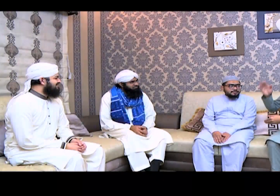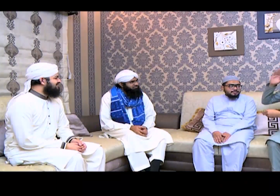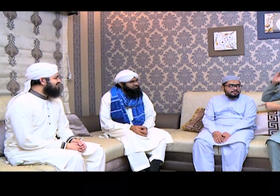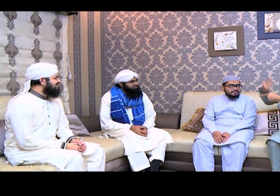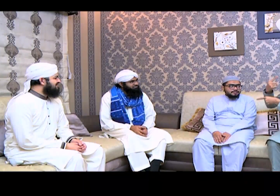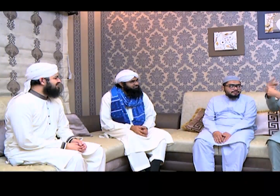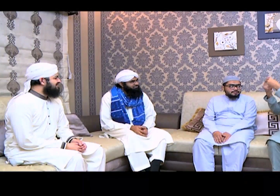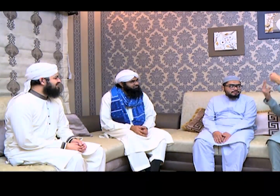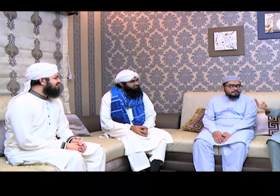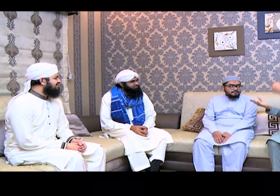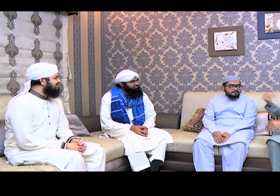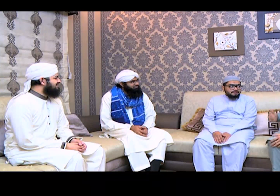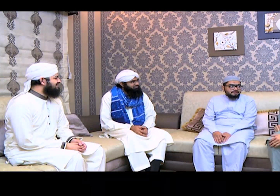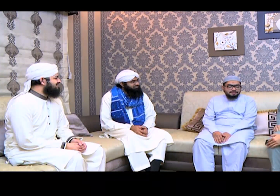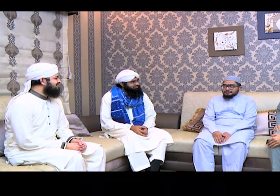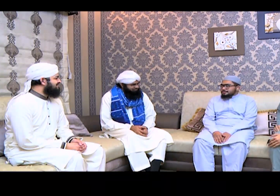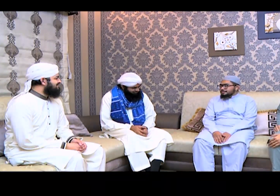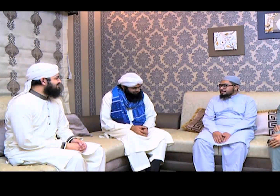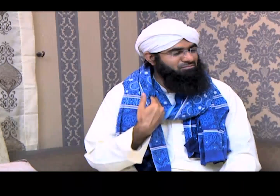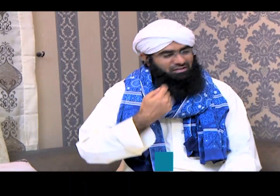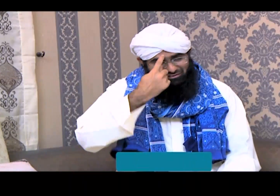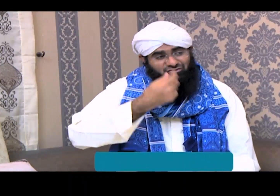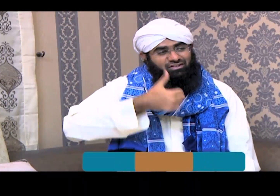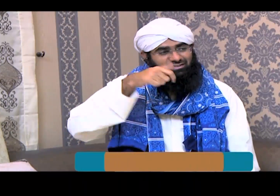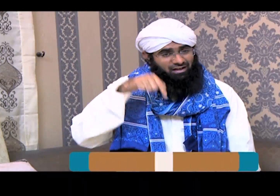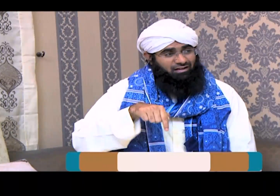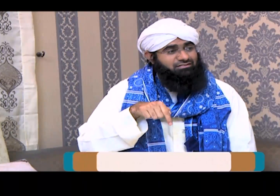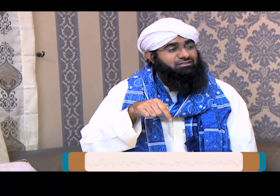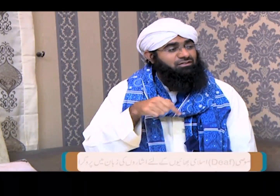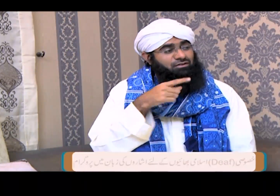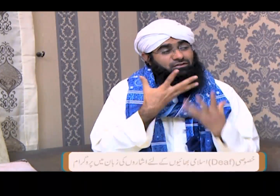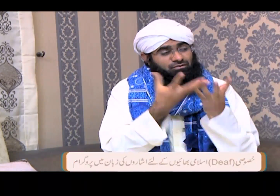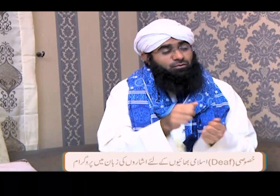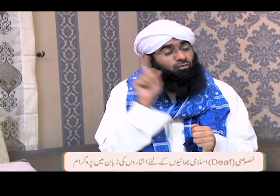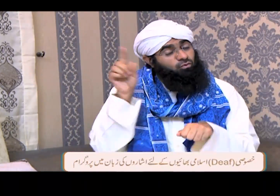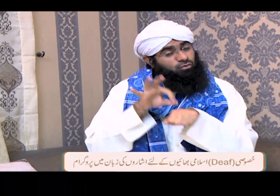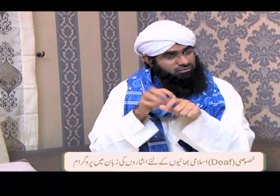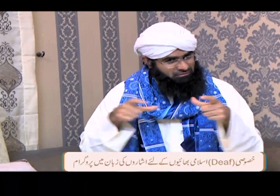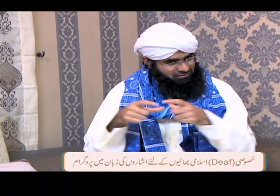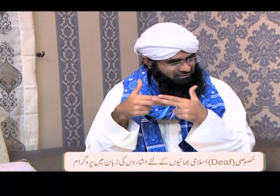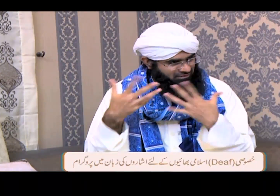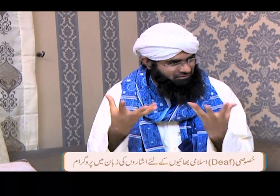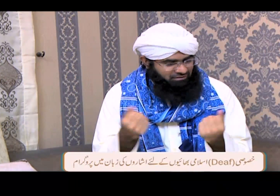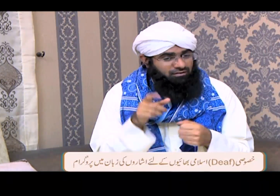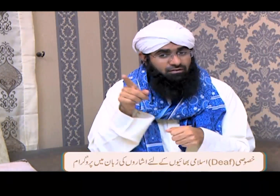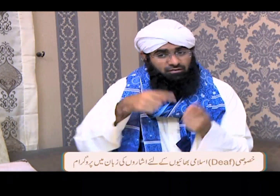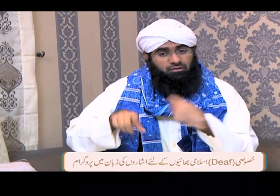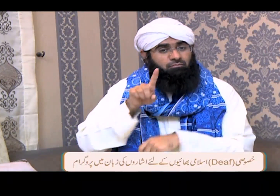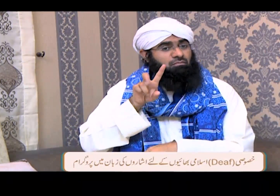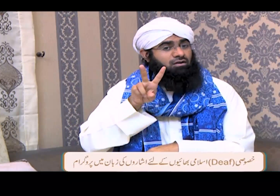آج آپ ہمیں پروگرام میں کون سا واقعہ سنائیں گے؟ جی میں انشاءاللہ آپ کو اس قوم کا واقعہ بتاؤں گا جن میں سے